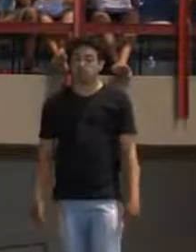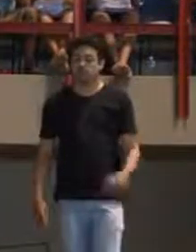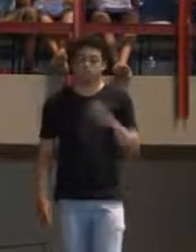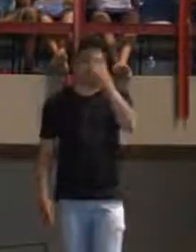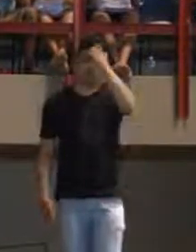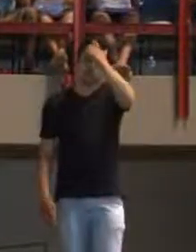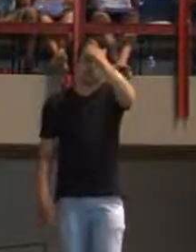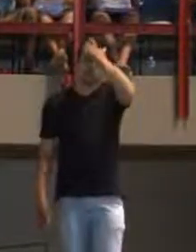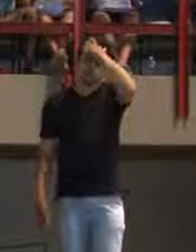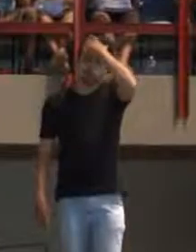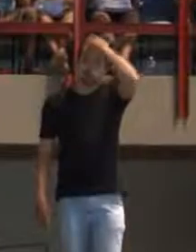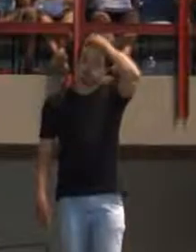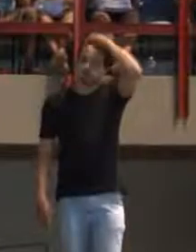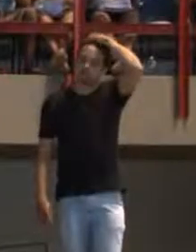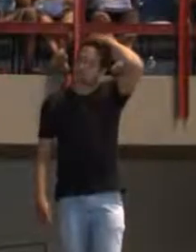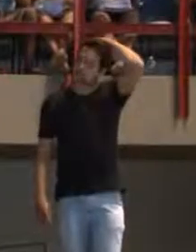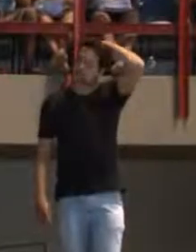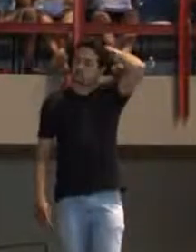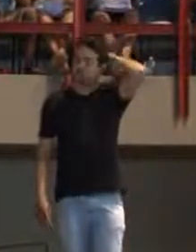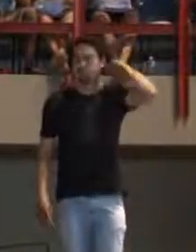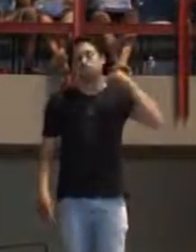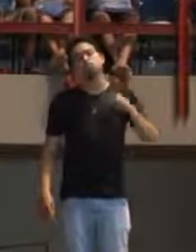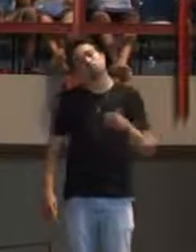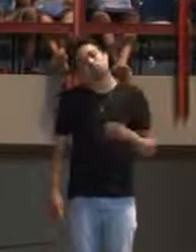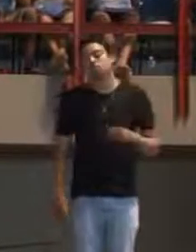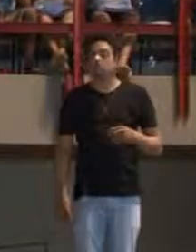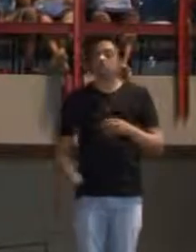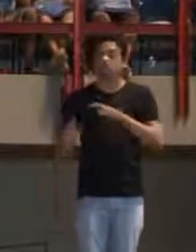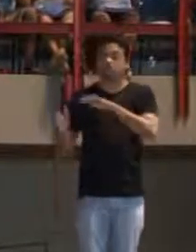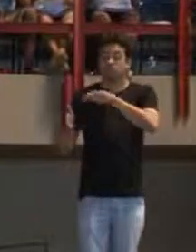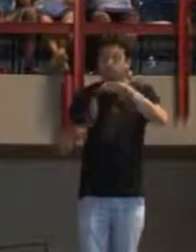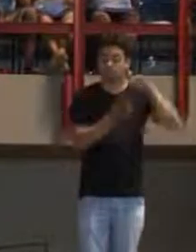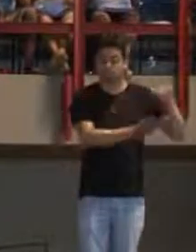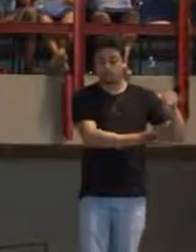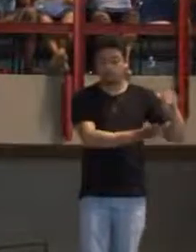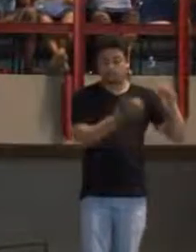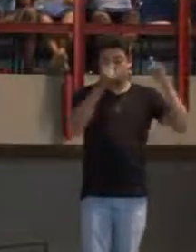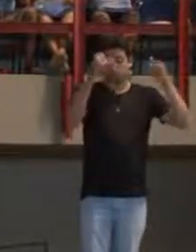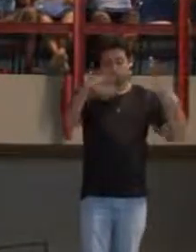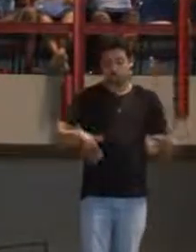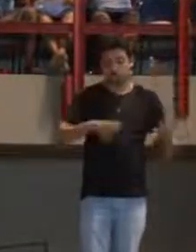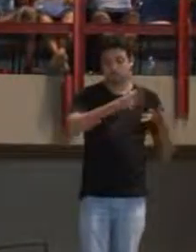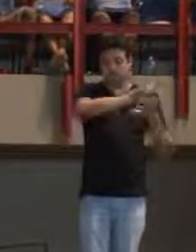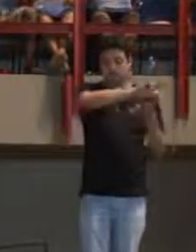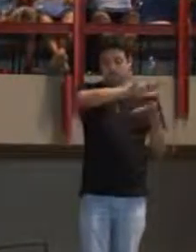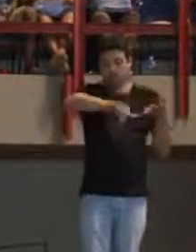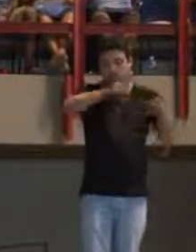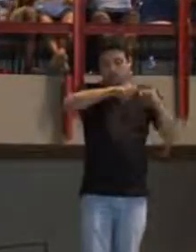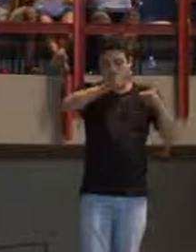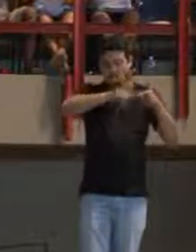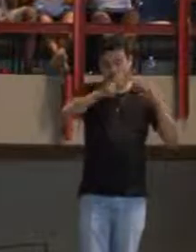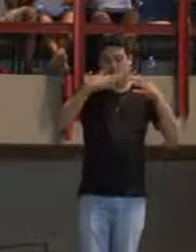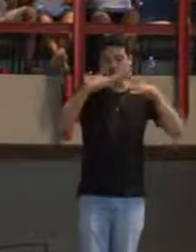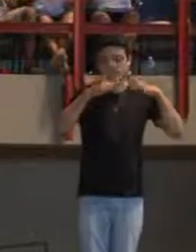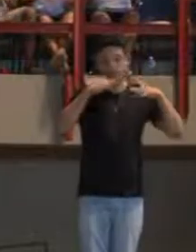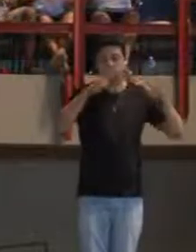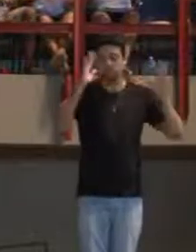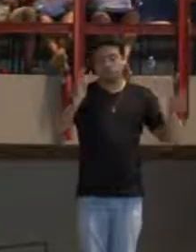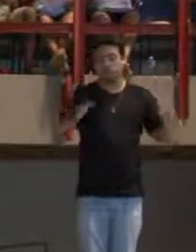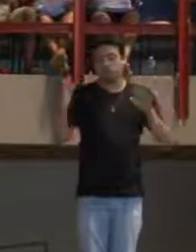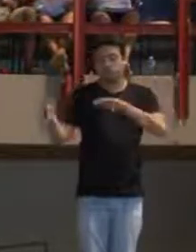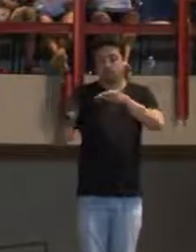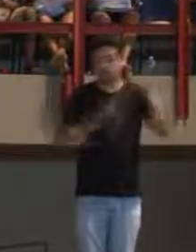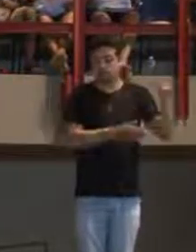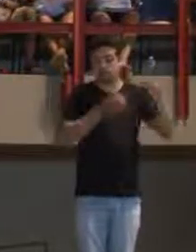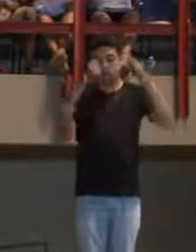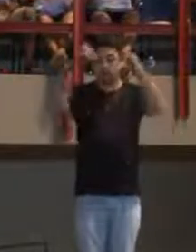Bom, vamos sair um pouco dos combustíveis fósseis, que a gente viu que tem uma série de problemas ambientais, e vamos falar agora